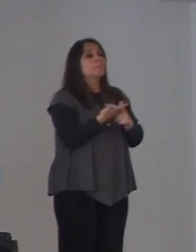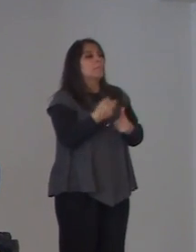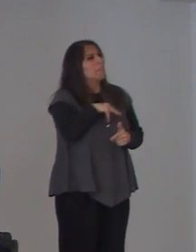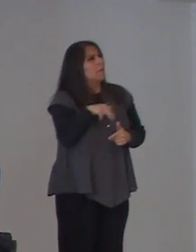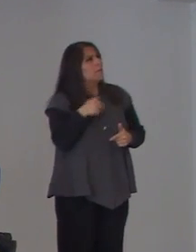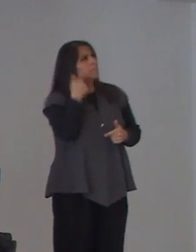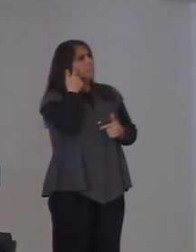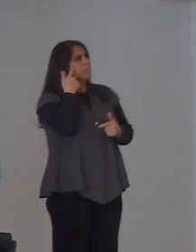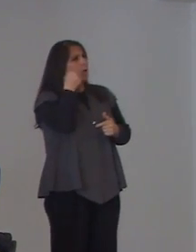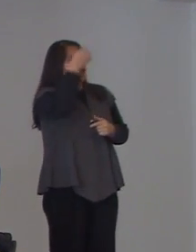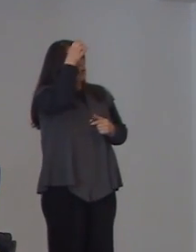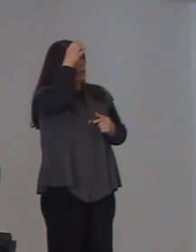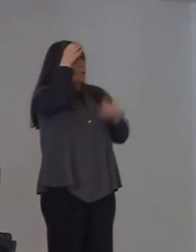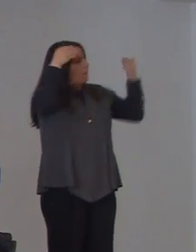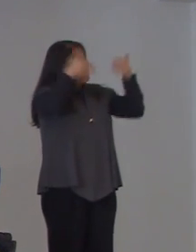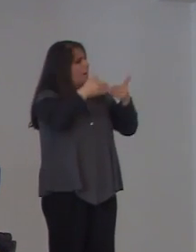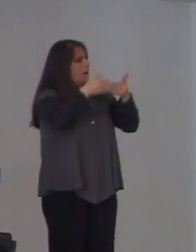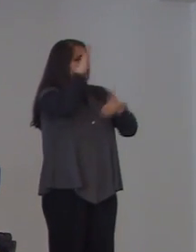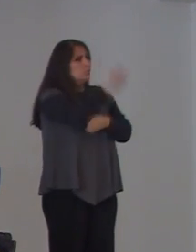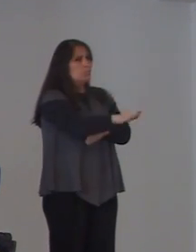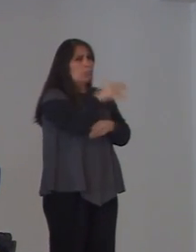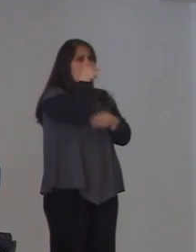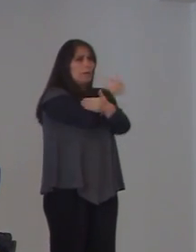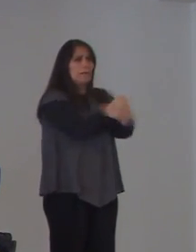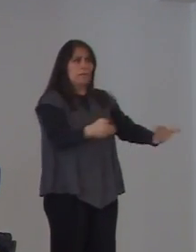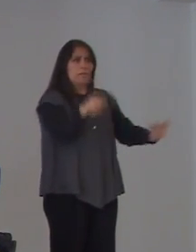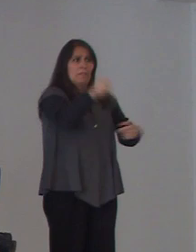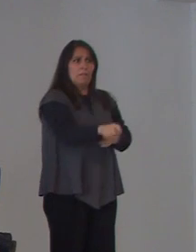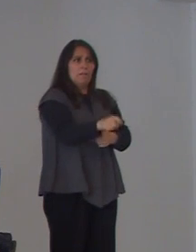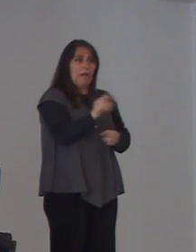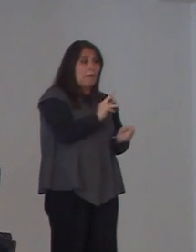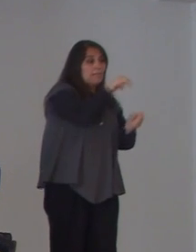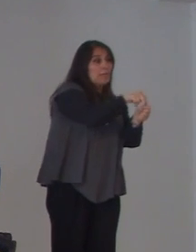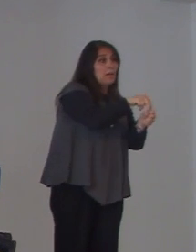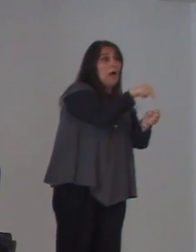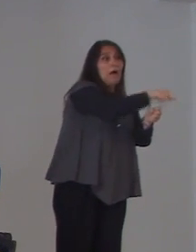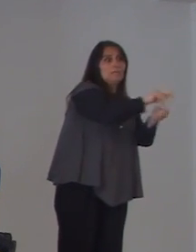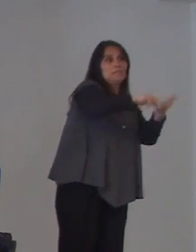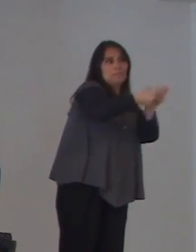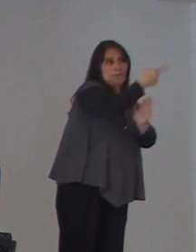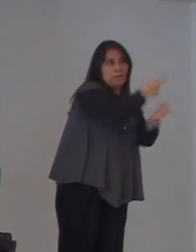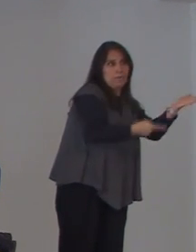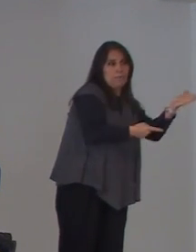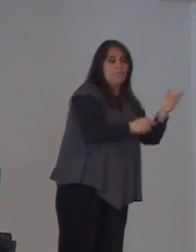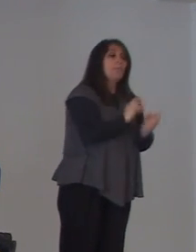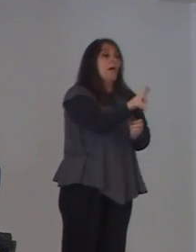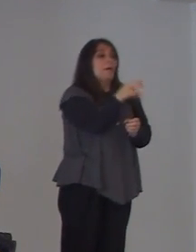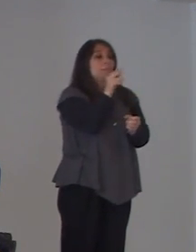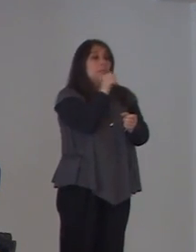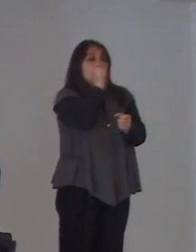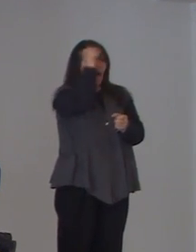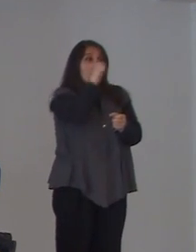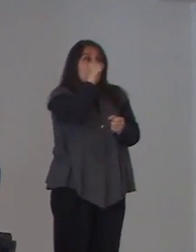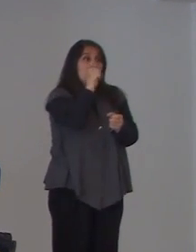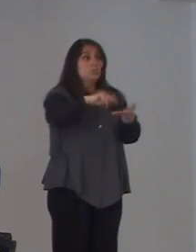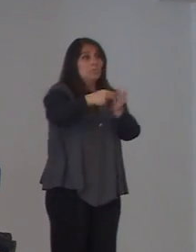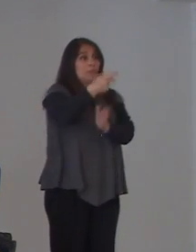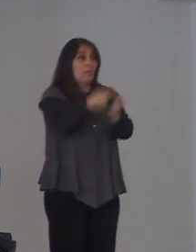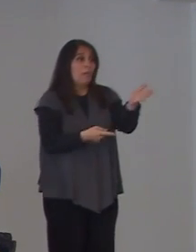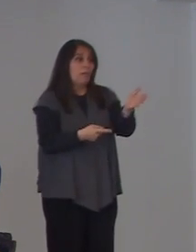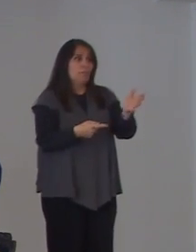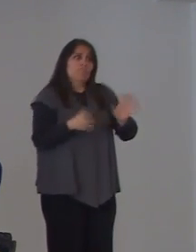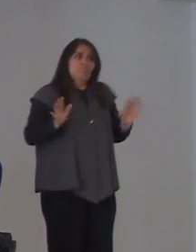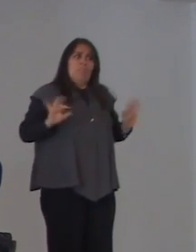conceptos cerrados en torno a la niñez, ¿no? Si es indígena, si no es, o bueno. Pero sí, es en el caso que me corresponde